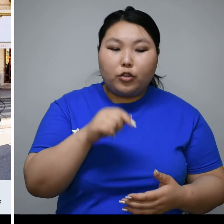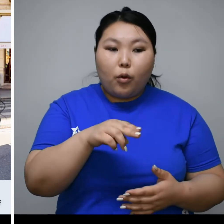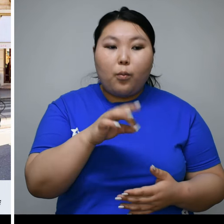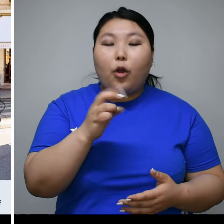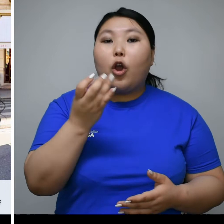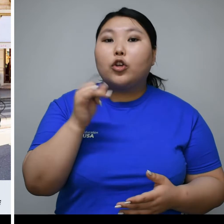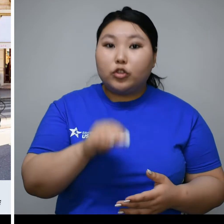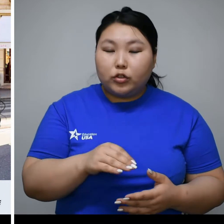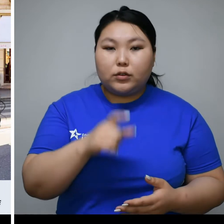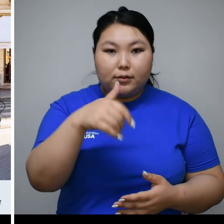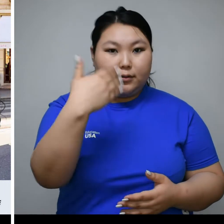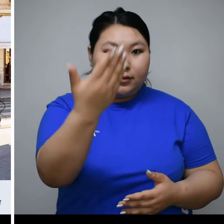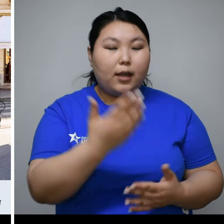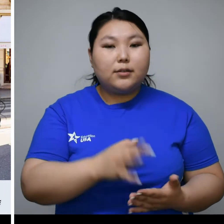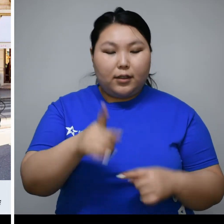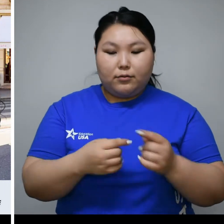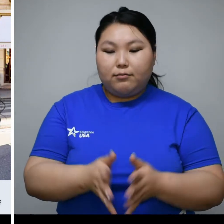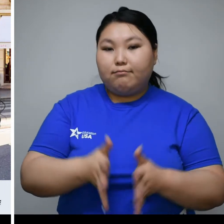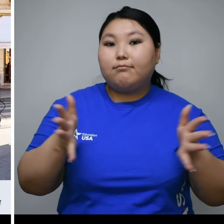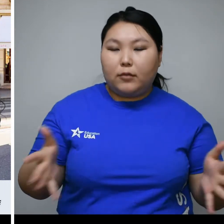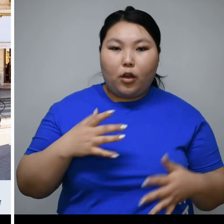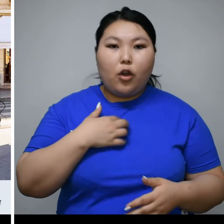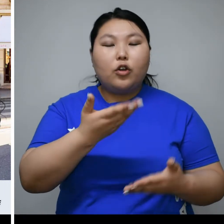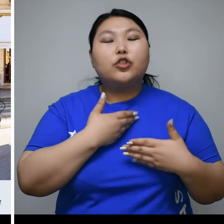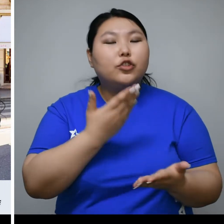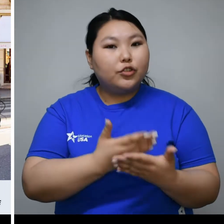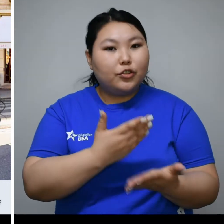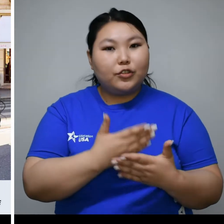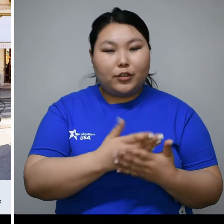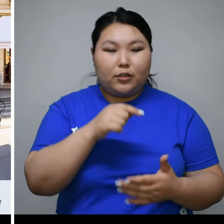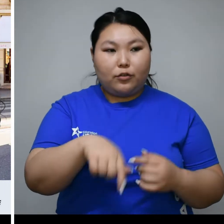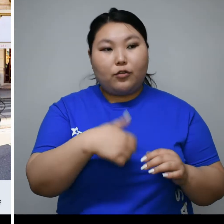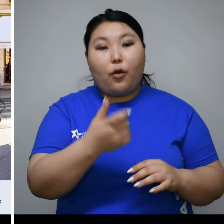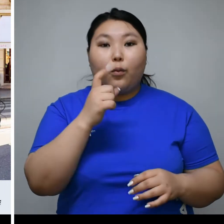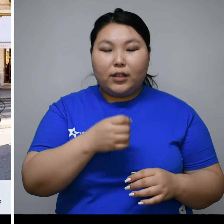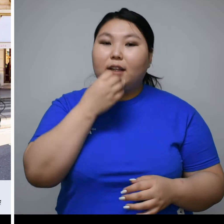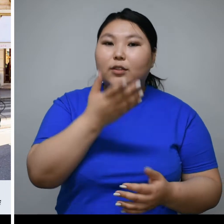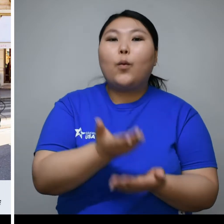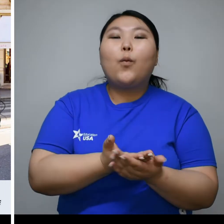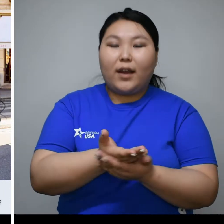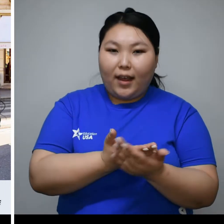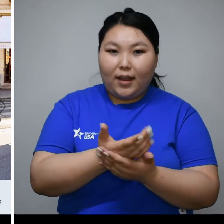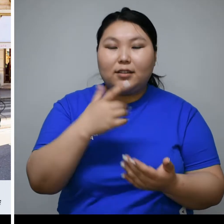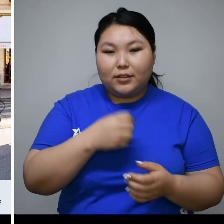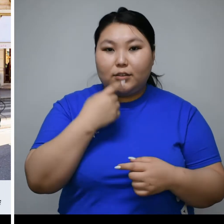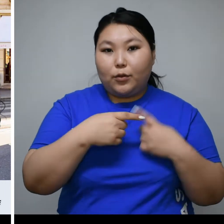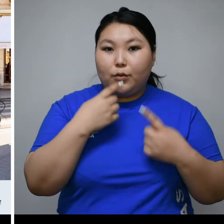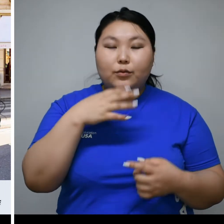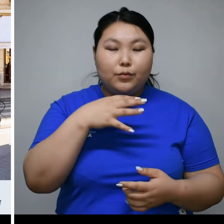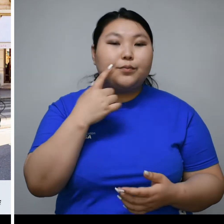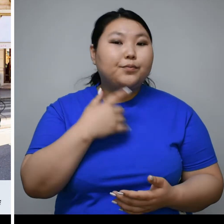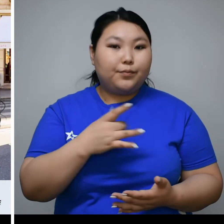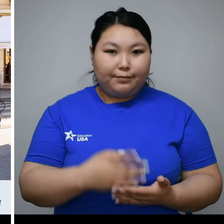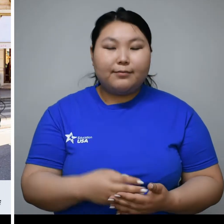тэр поинтуудыг маань та яг ингээд дэлгэрүүлээд өгөөчэй гэж нөгөө хүндээ яг хилж гуугараа гэж зөвлөмөр